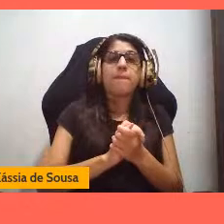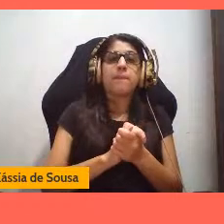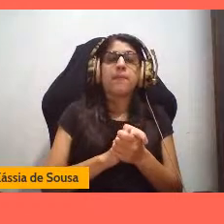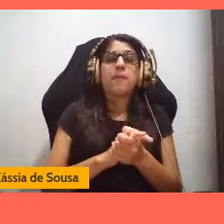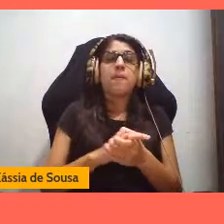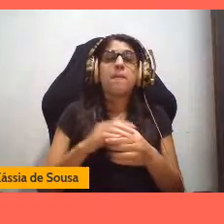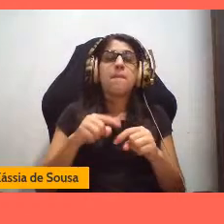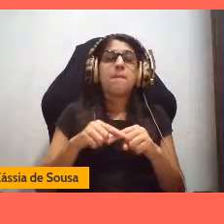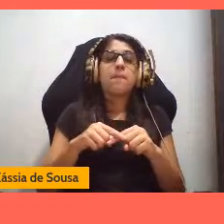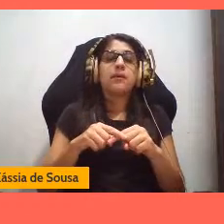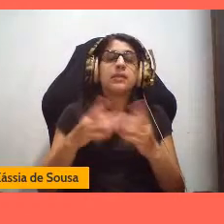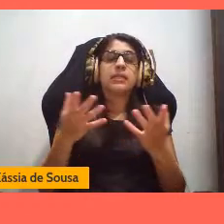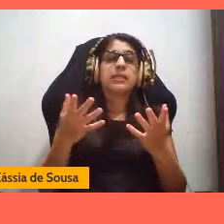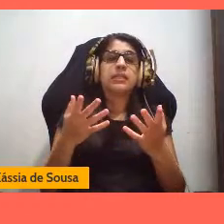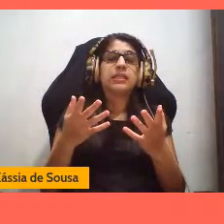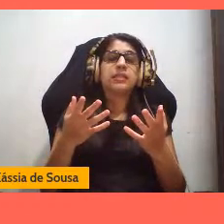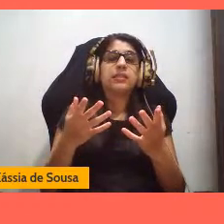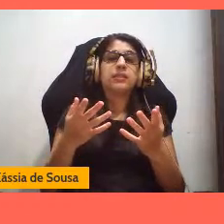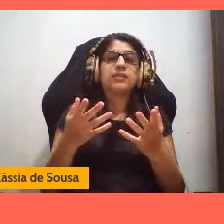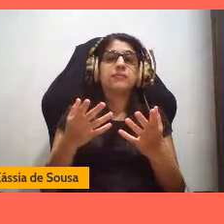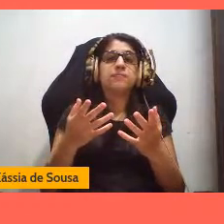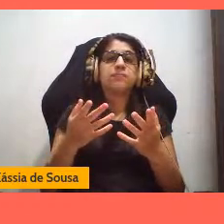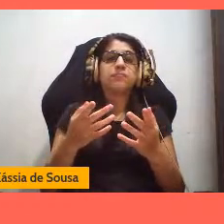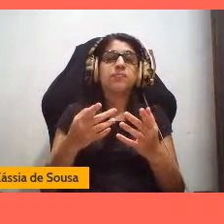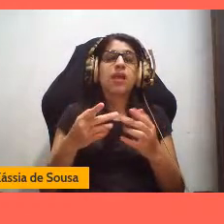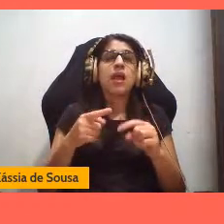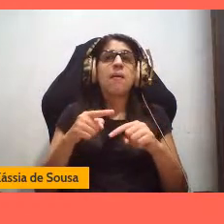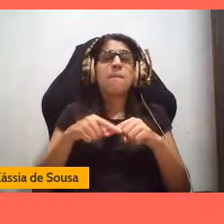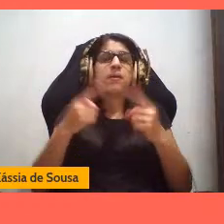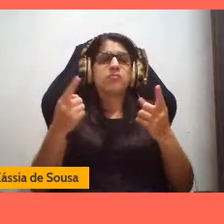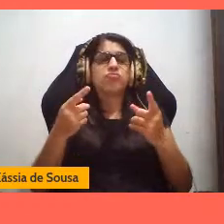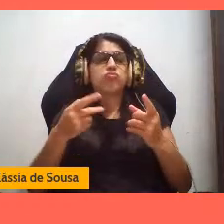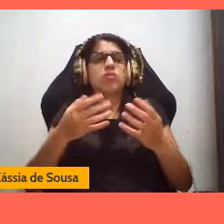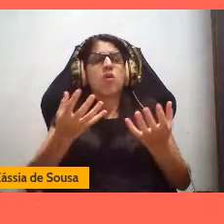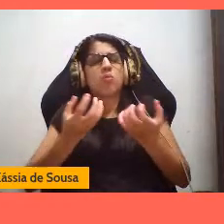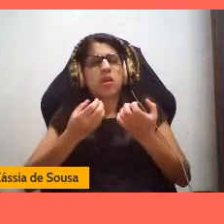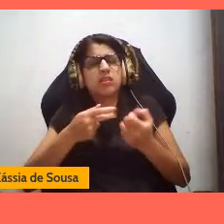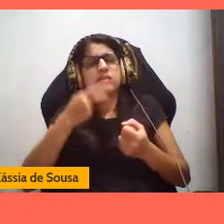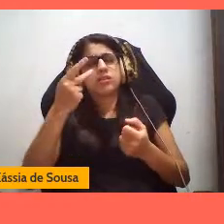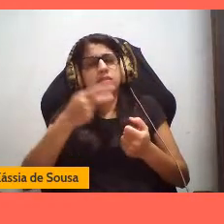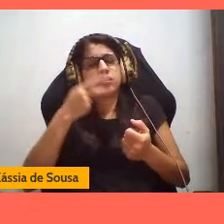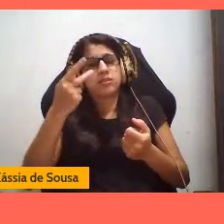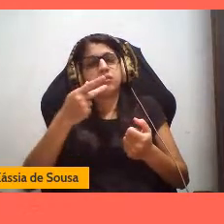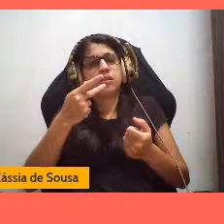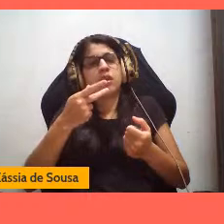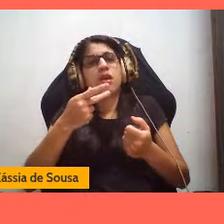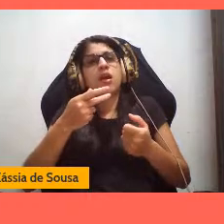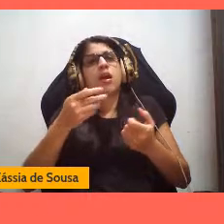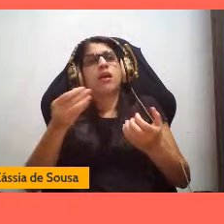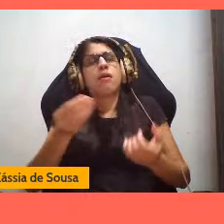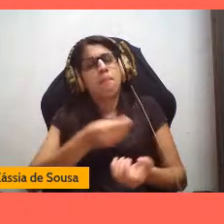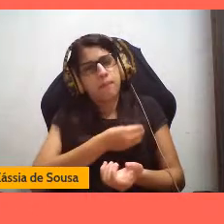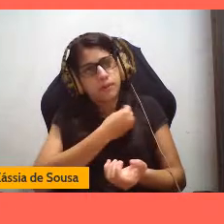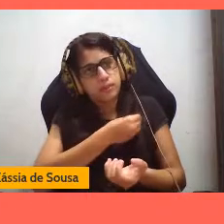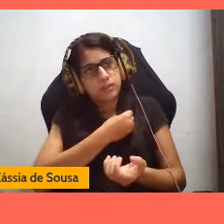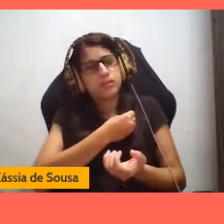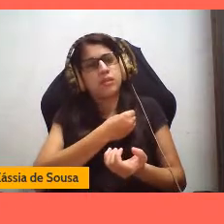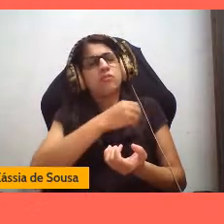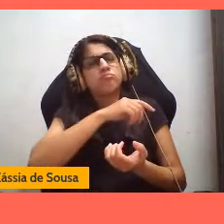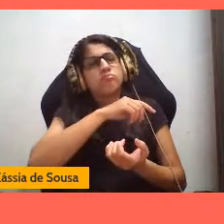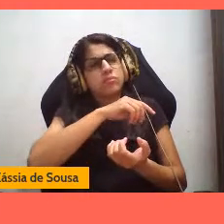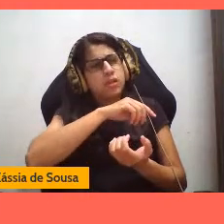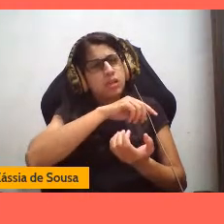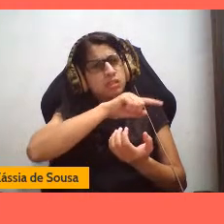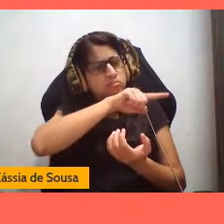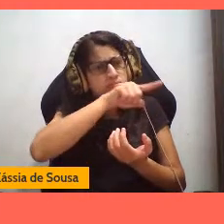gente e dizer que a presença deles pode nos trazer